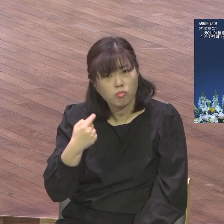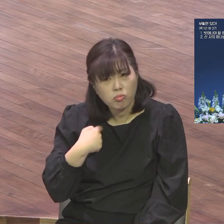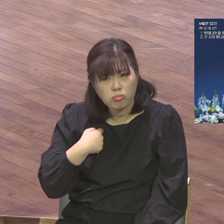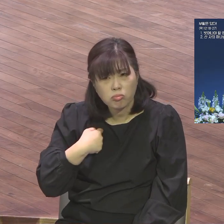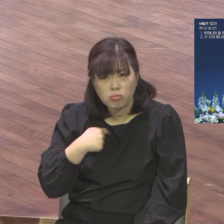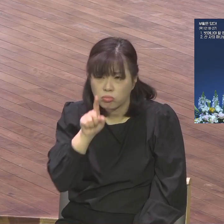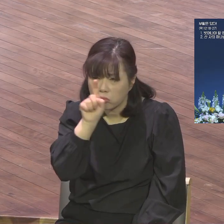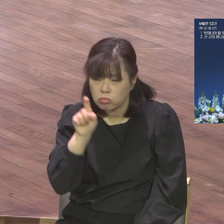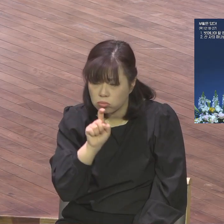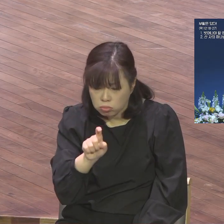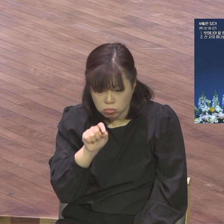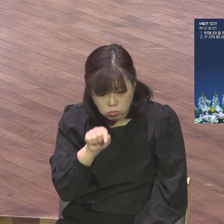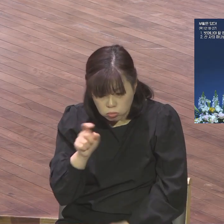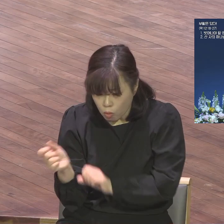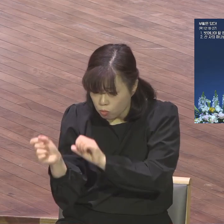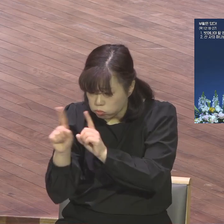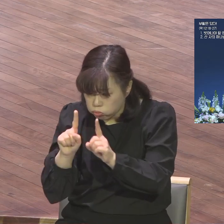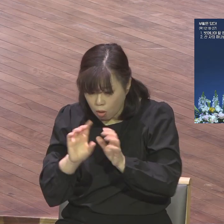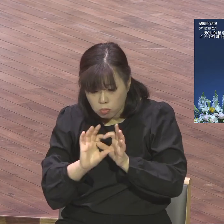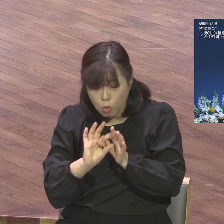연결되는지